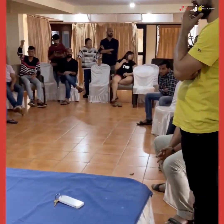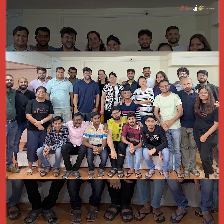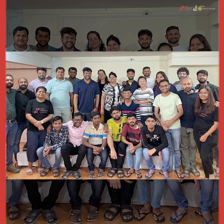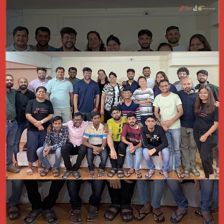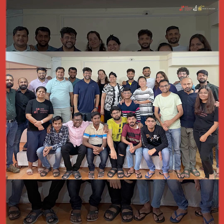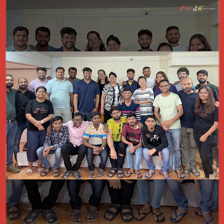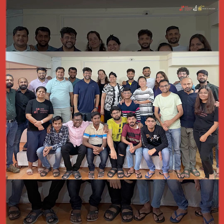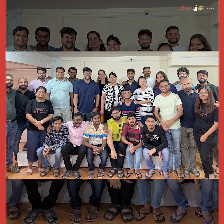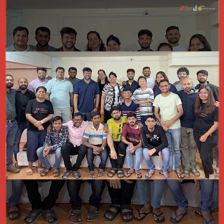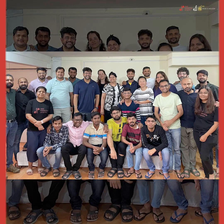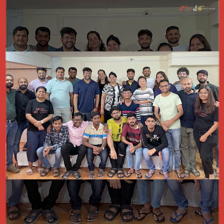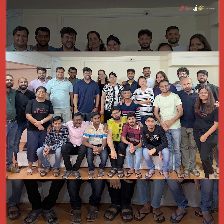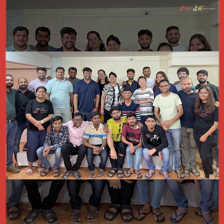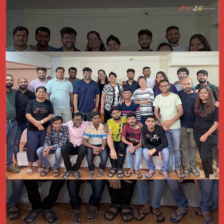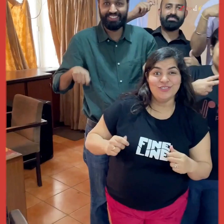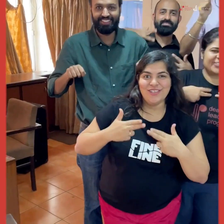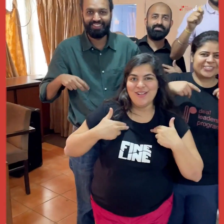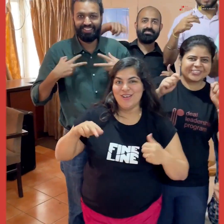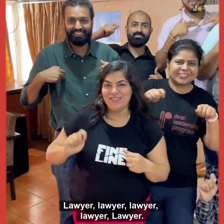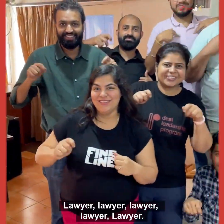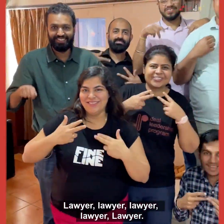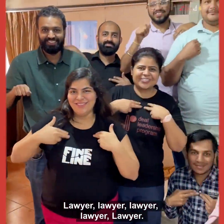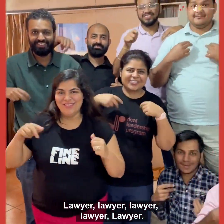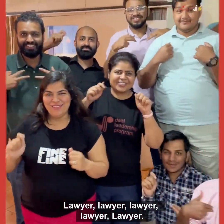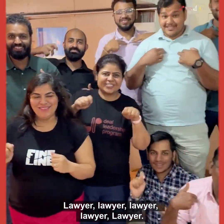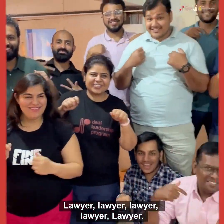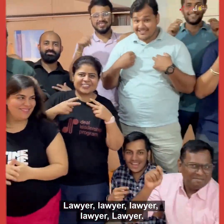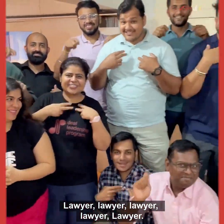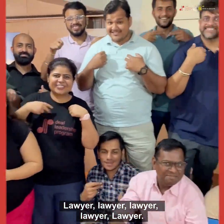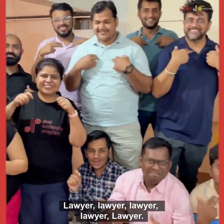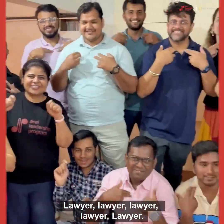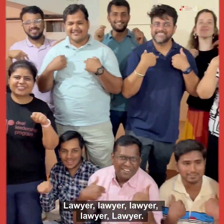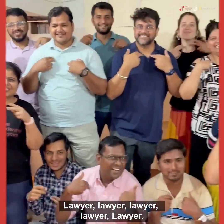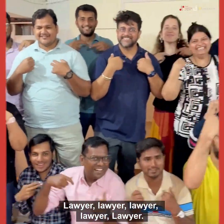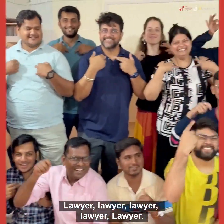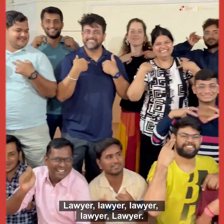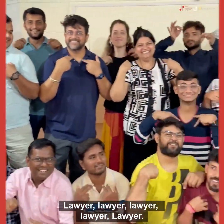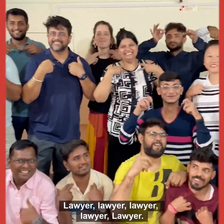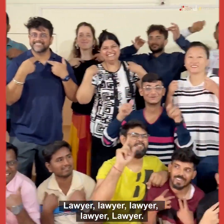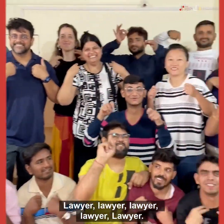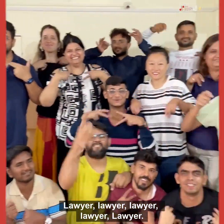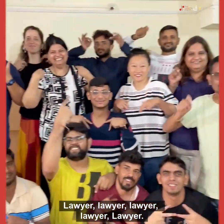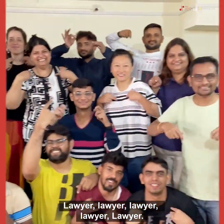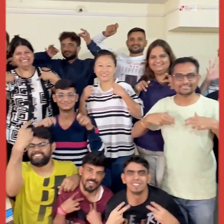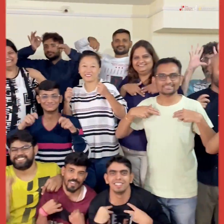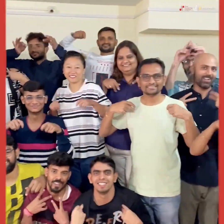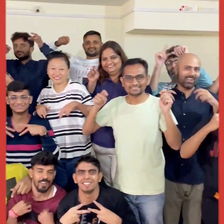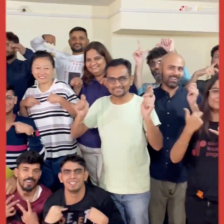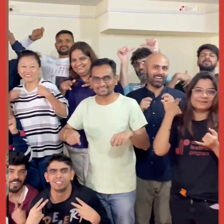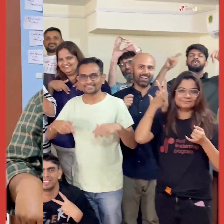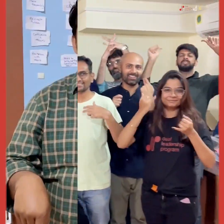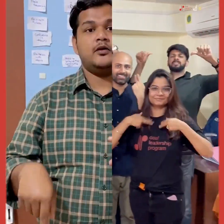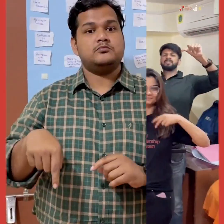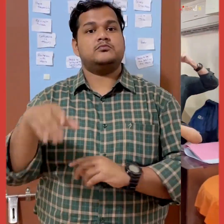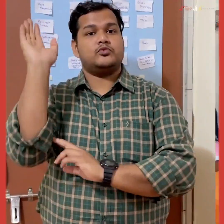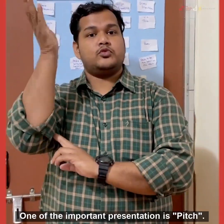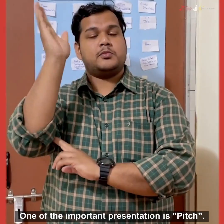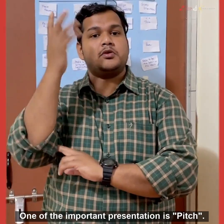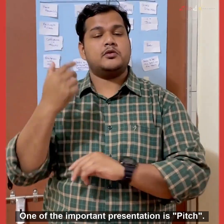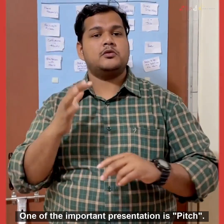डॉक्टर आलिम का प्रस्तुतिकरण, सभी लॉयर का सांकेतिक भाषा में इशारा करते हुए।